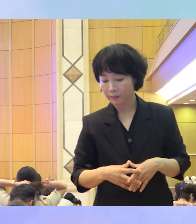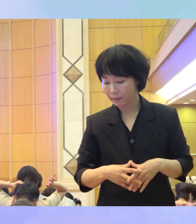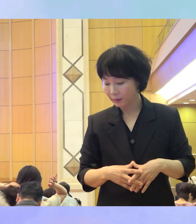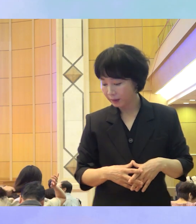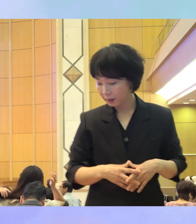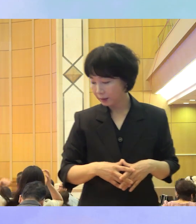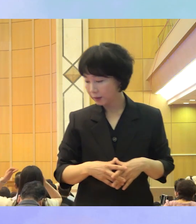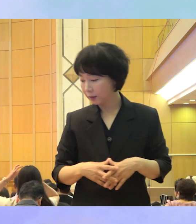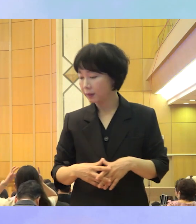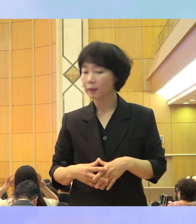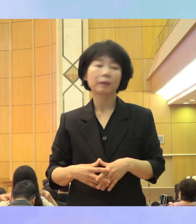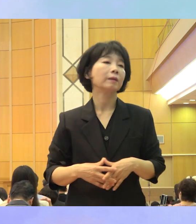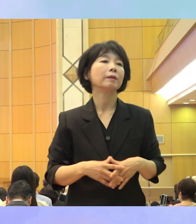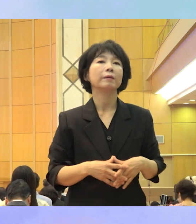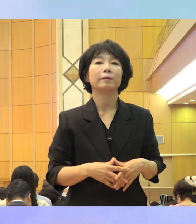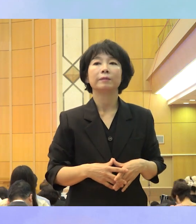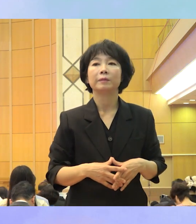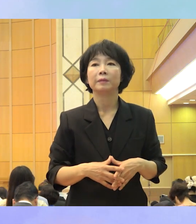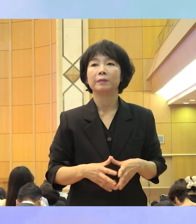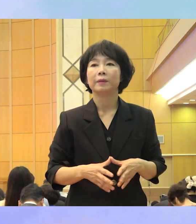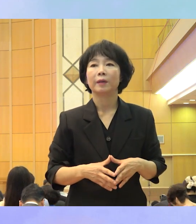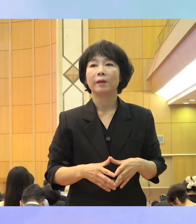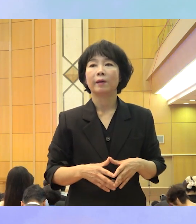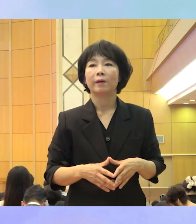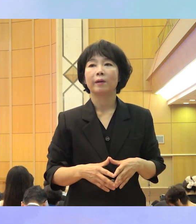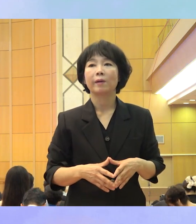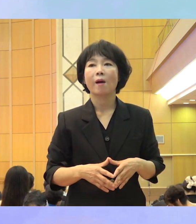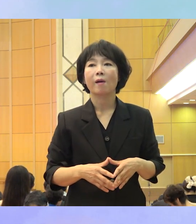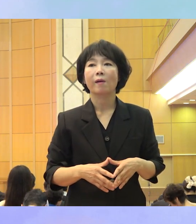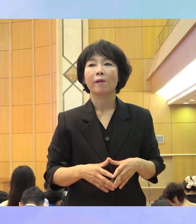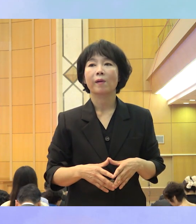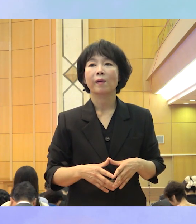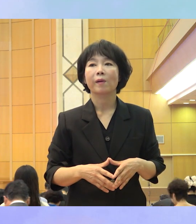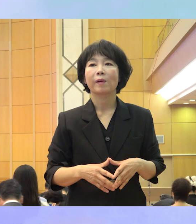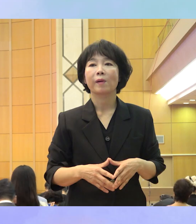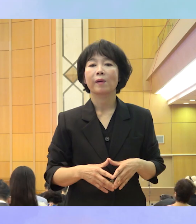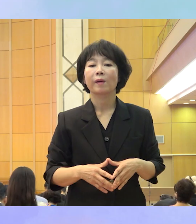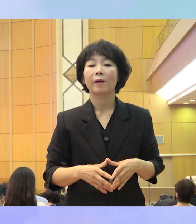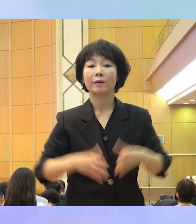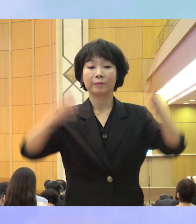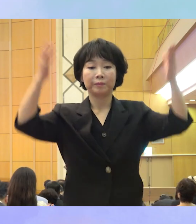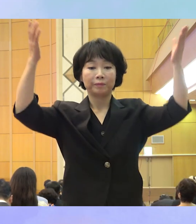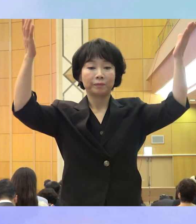하나님 치료하시니 찬양드리고 축도함으로 예배 마치도록 하겠습니다.